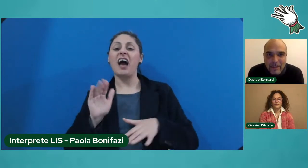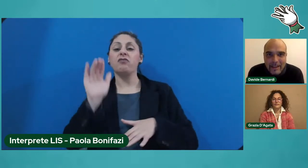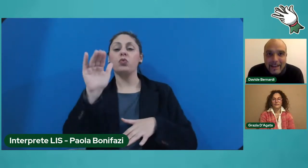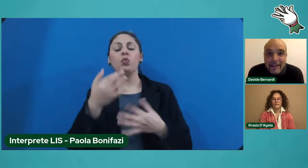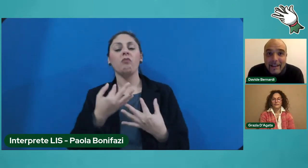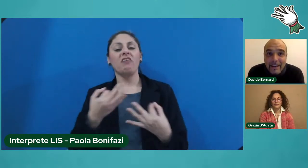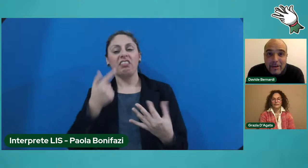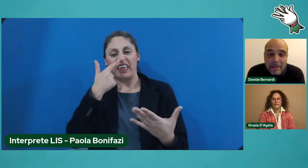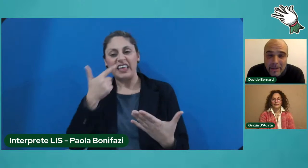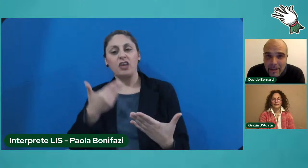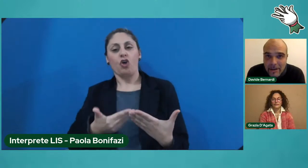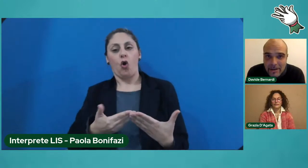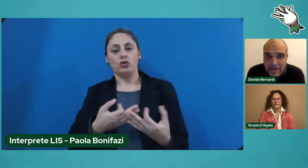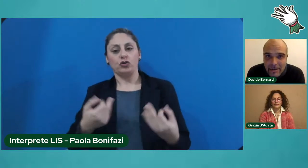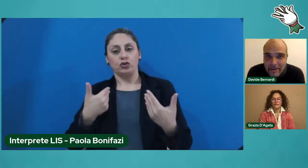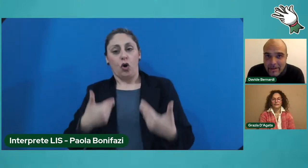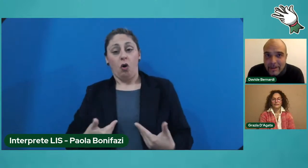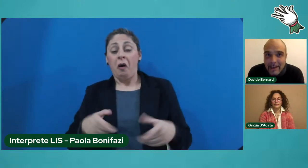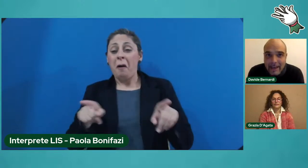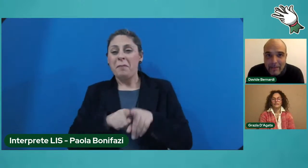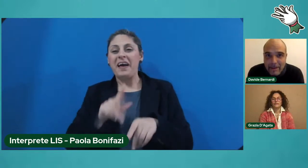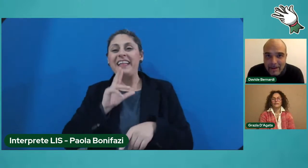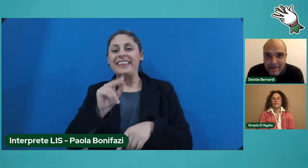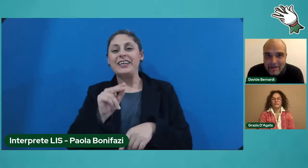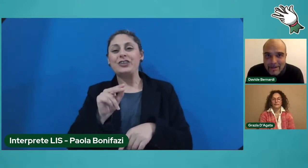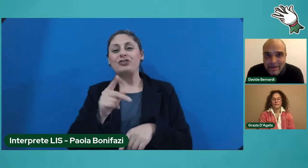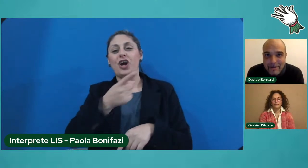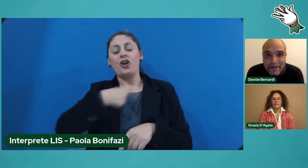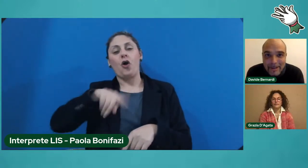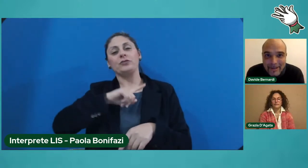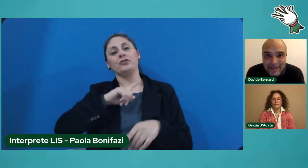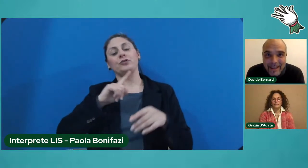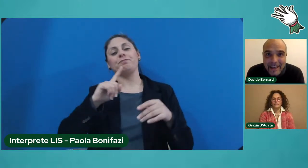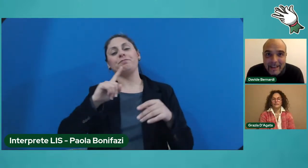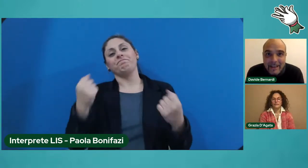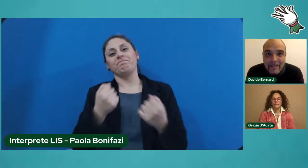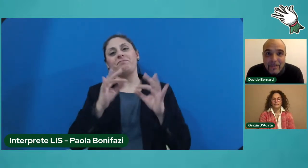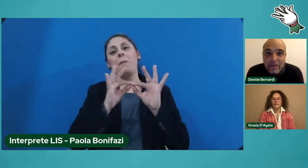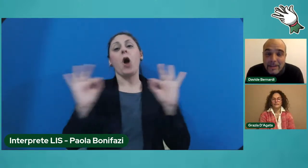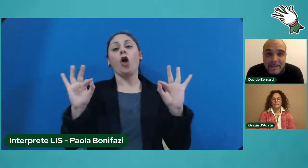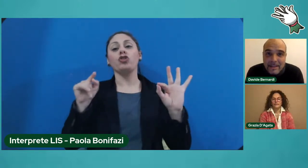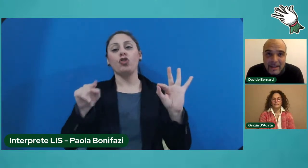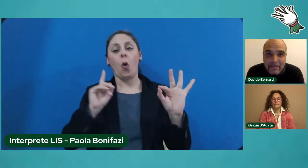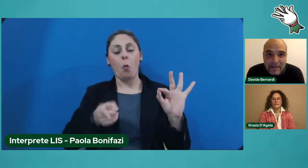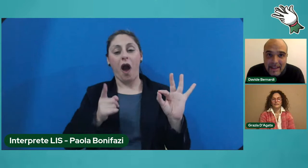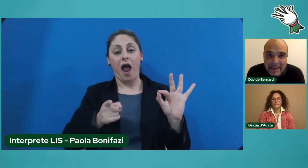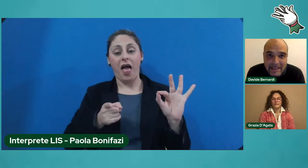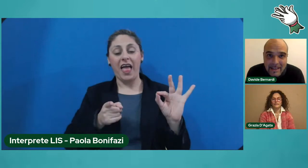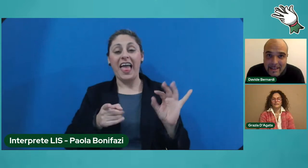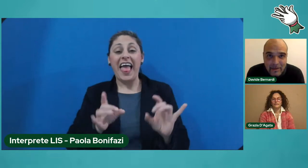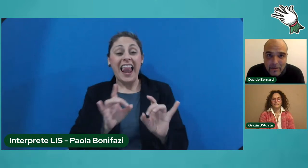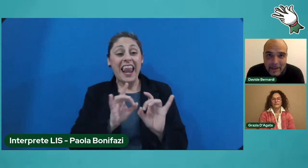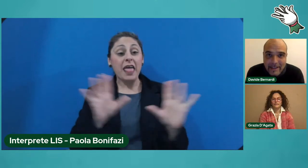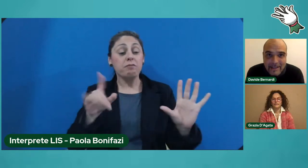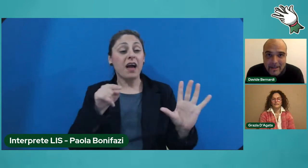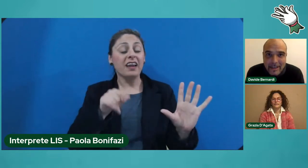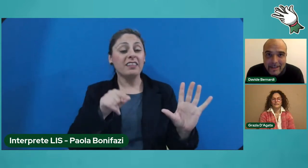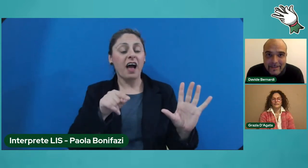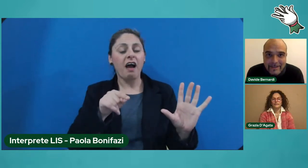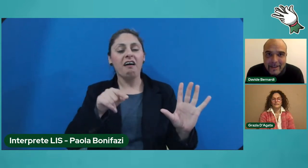quindi, come dice il nostro claim, il nostro motto è: non esiste libertà senza comunicazione. E